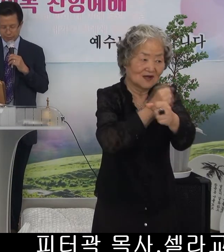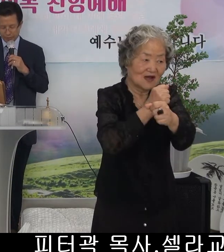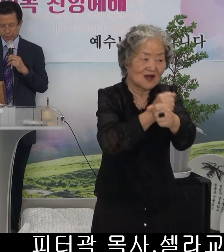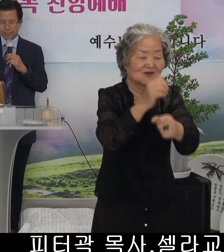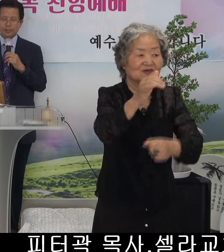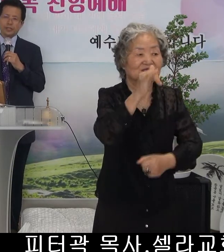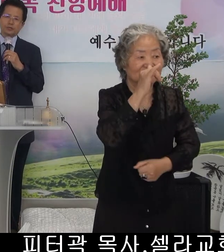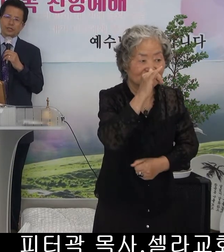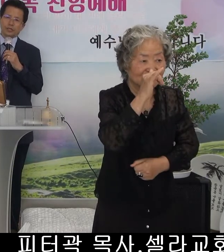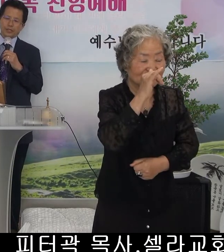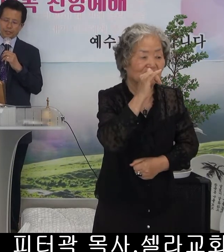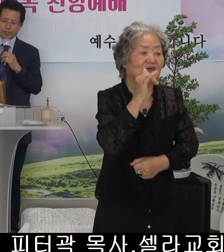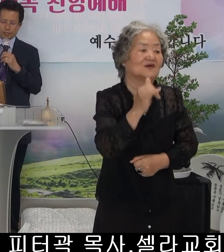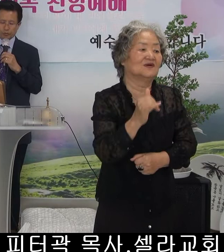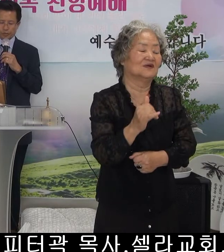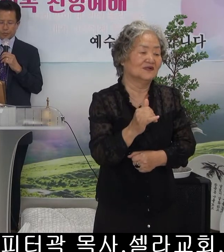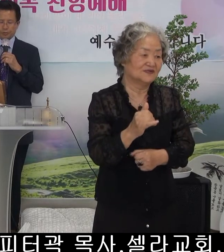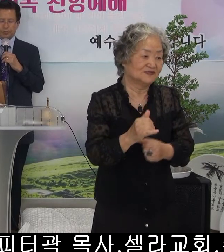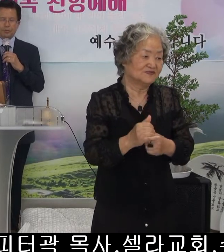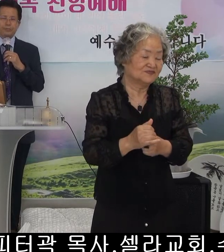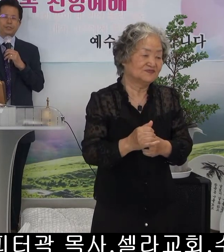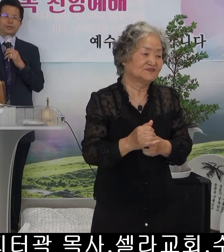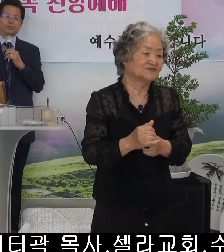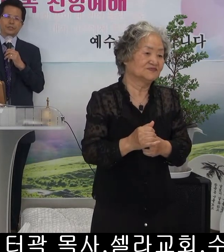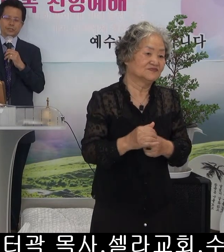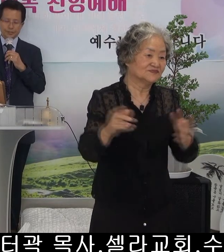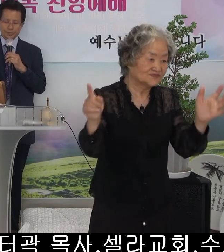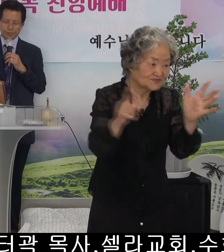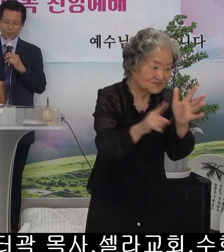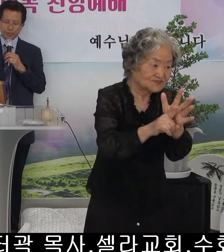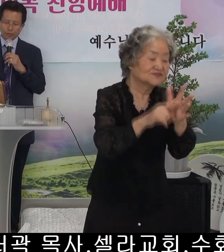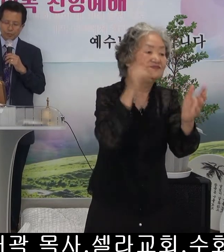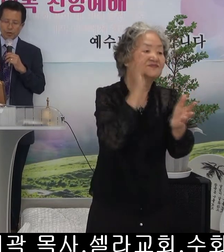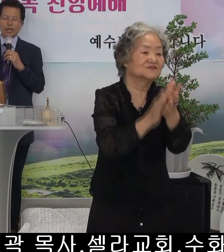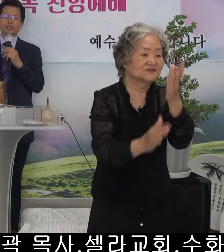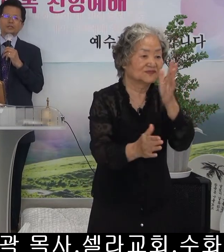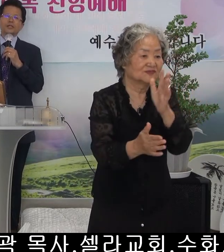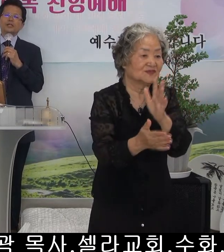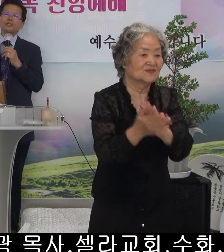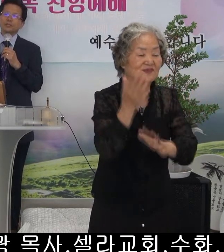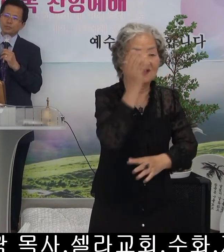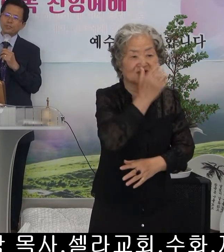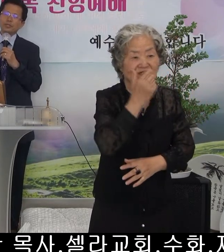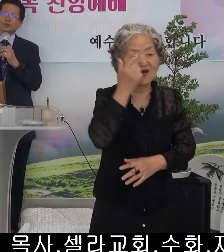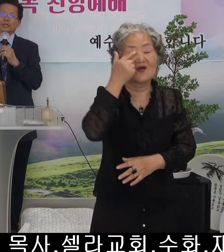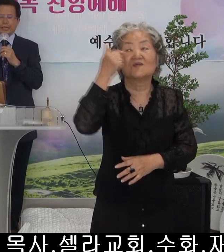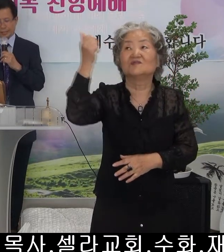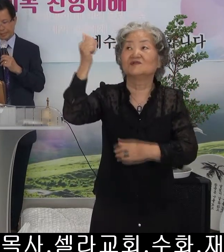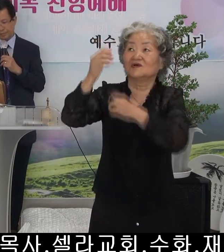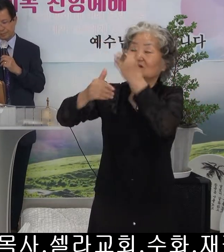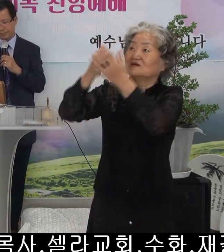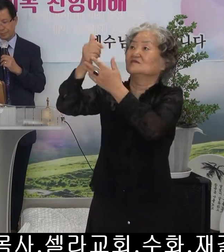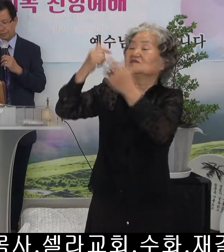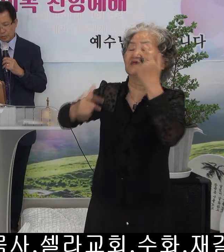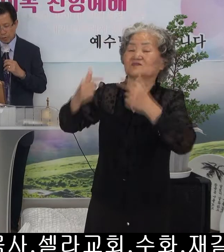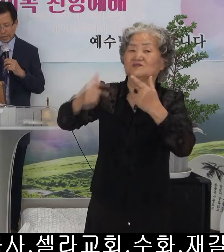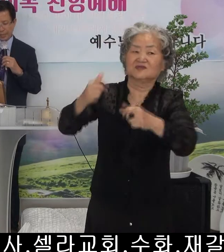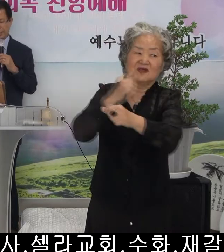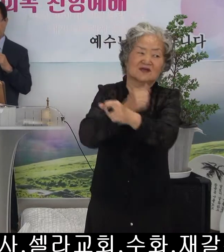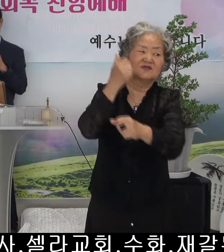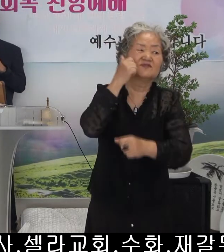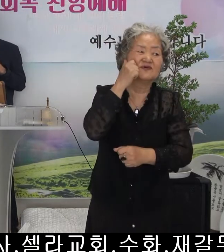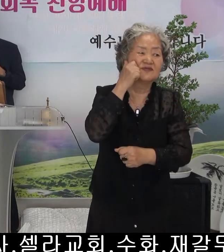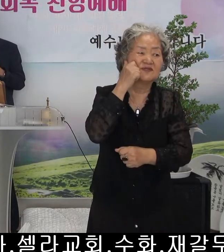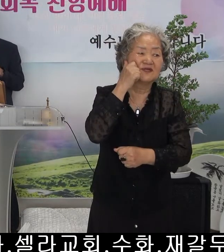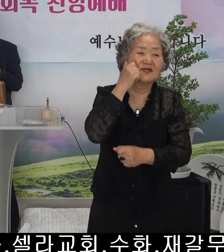적용을 하면은 이렇게 우리가 해석할 수가 있어요. 믿음이 없이는 성부 하나님을 기쁘시게 못하나니, 성부